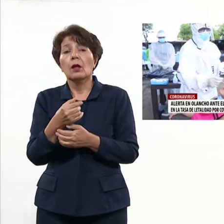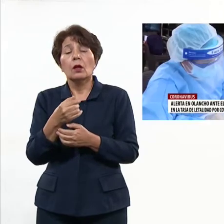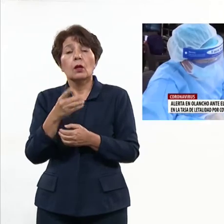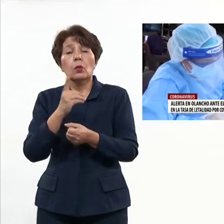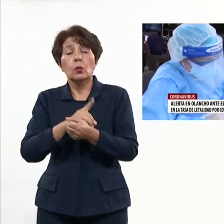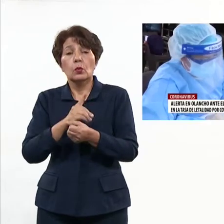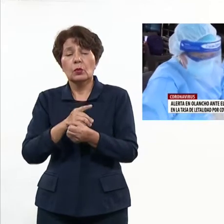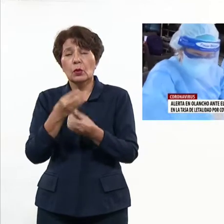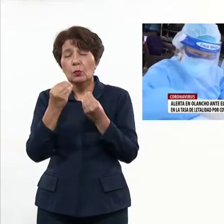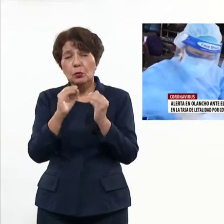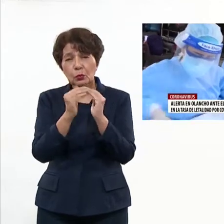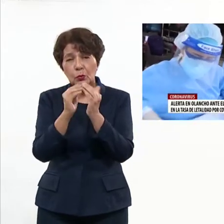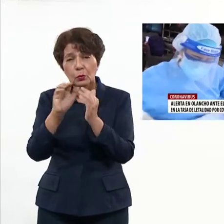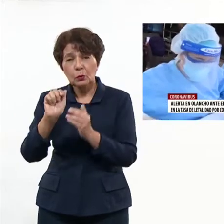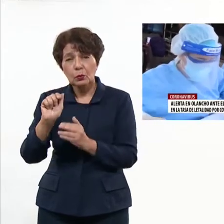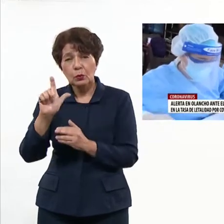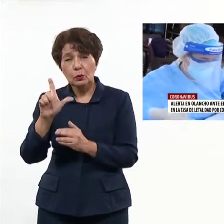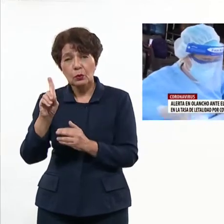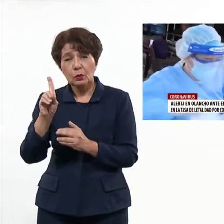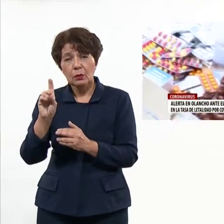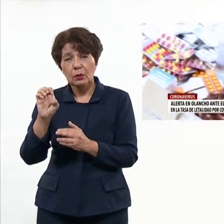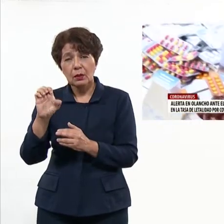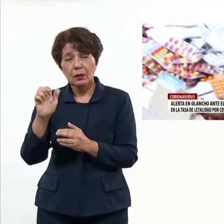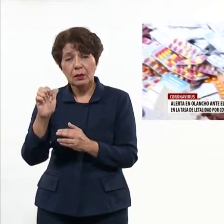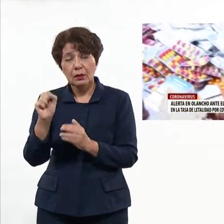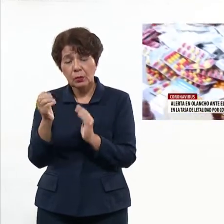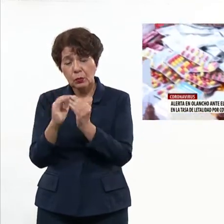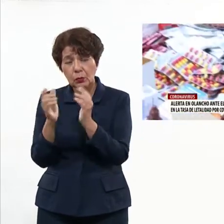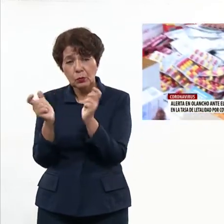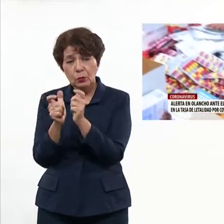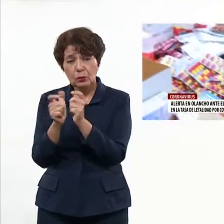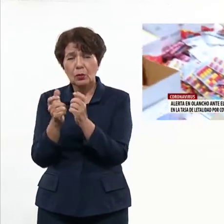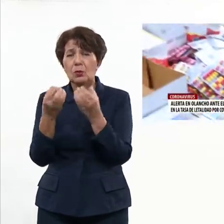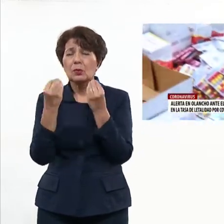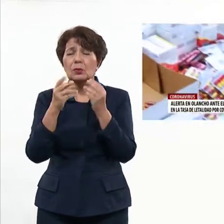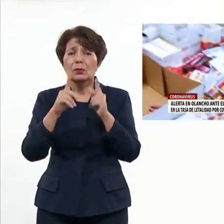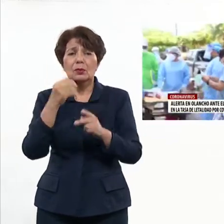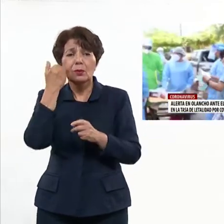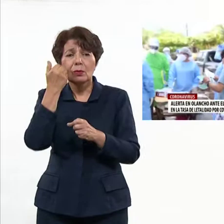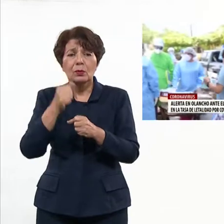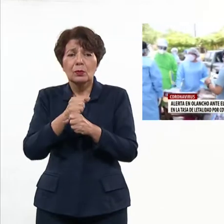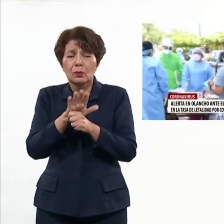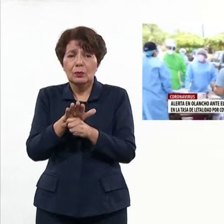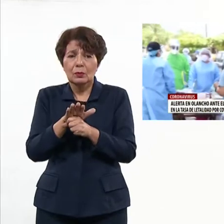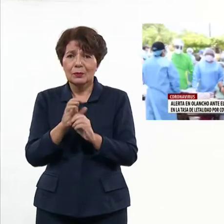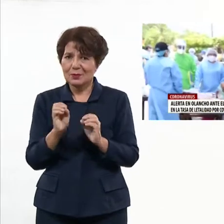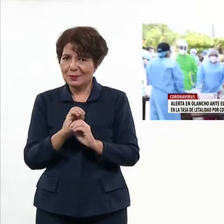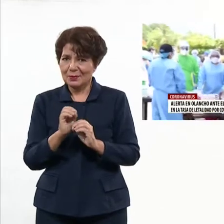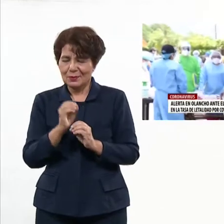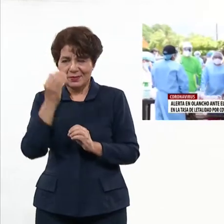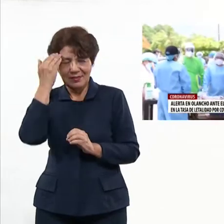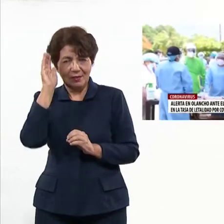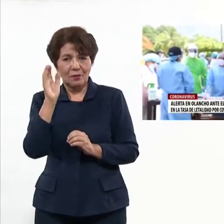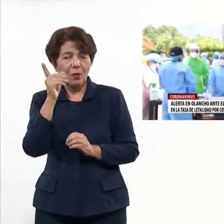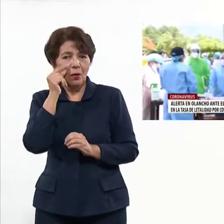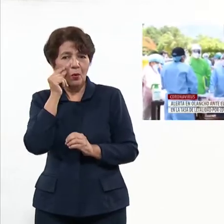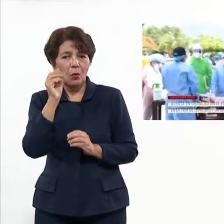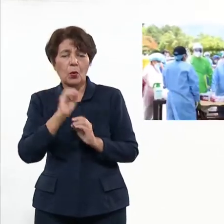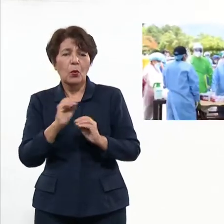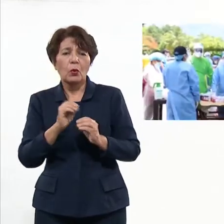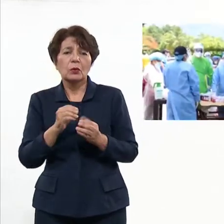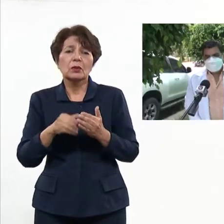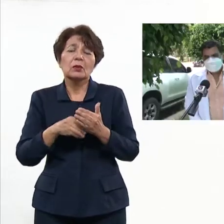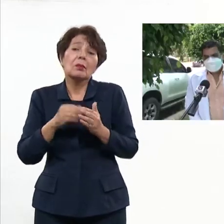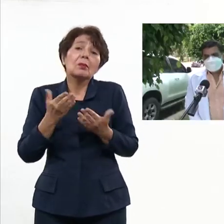muchas aldeas en donde un buen número de población está infectada y se dan cuenta no por la aplicación de pruebas sino por los